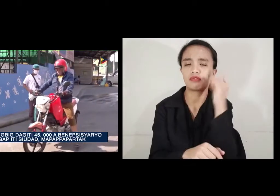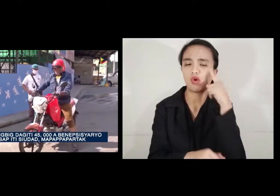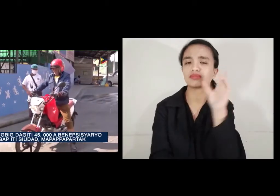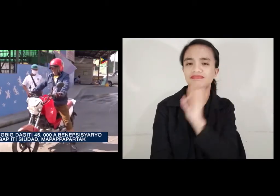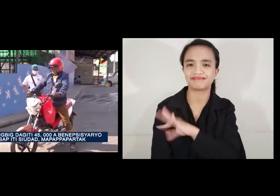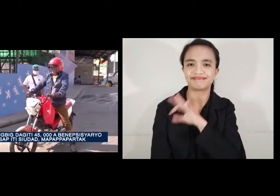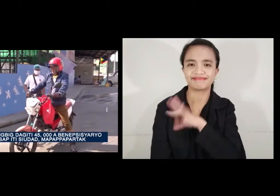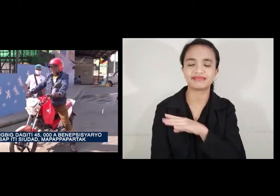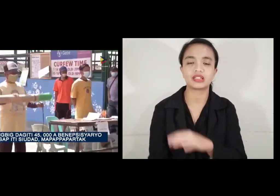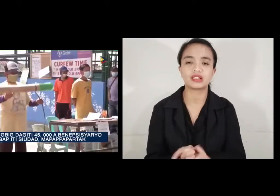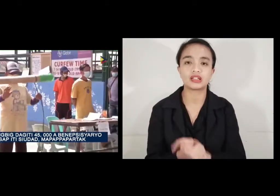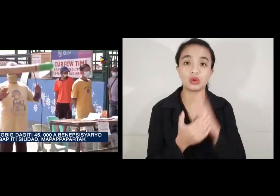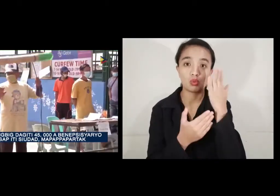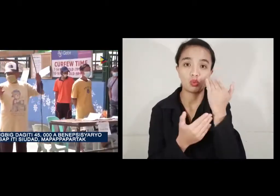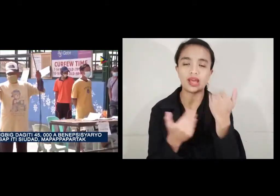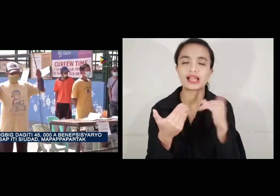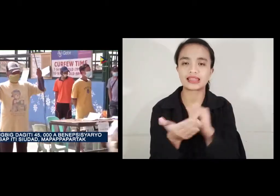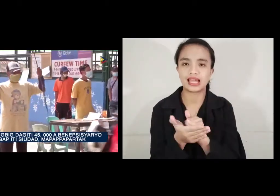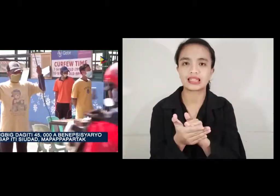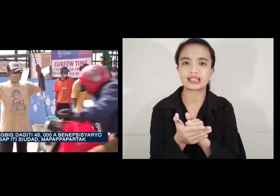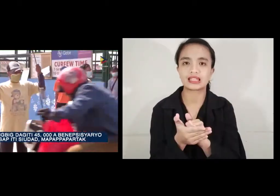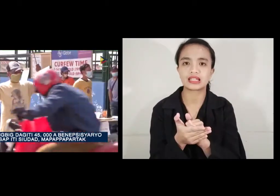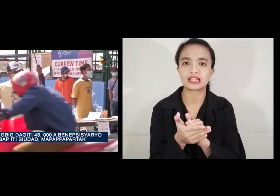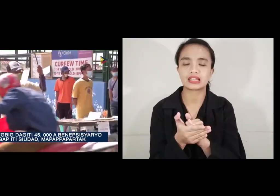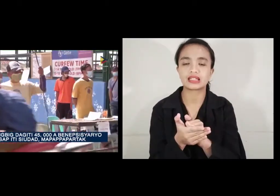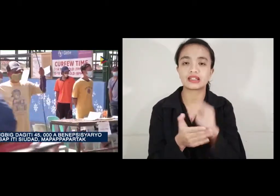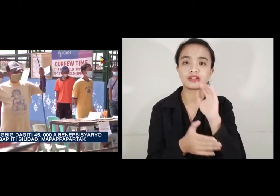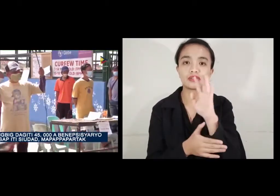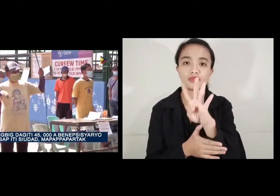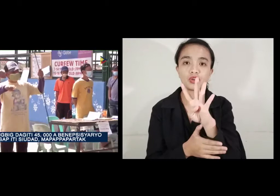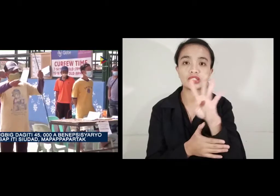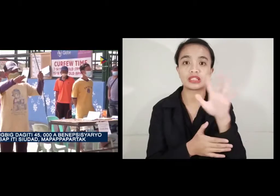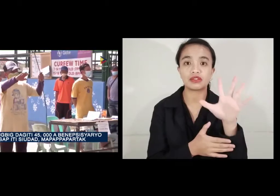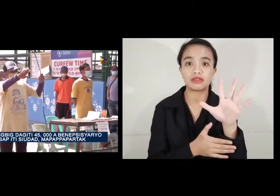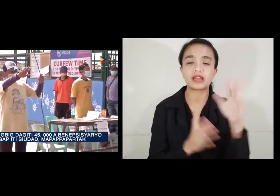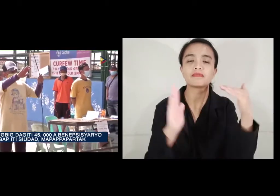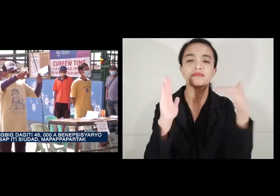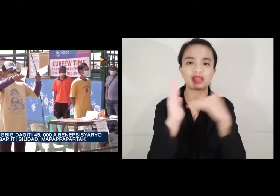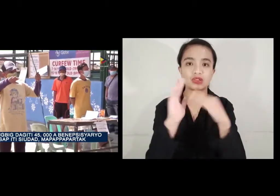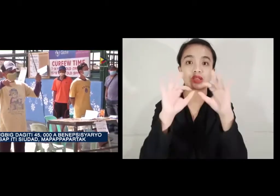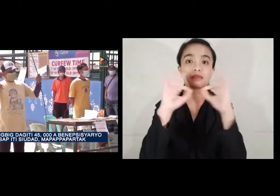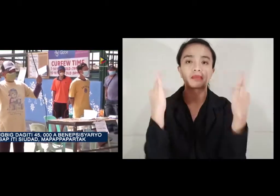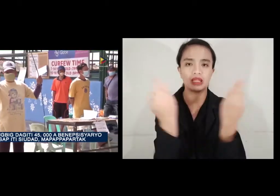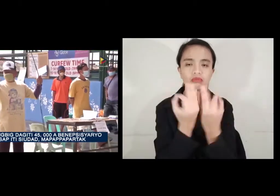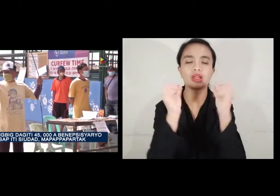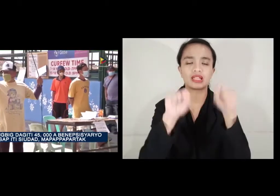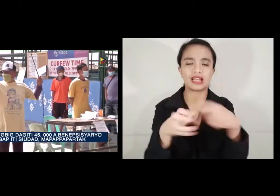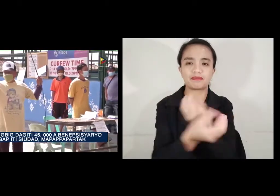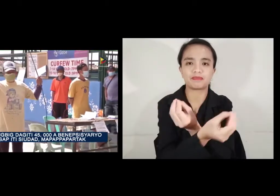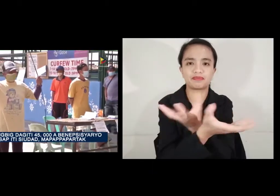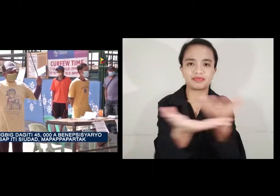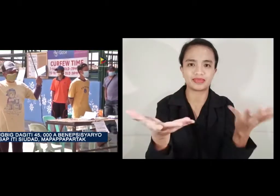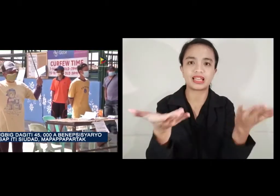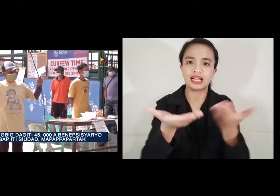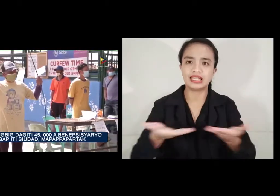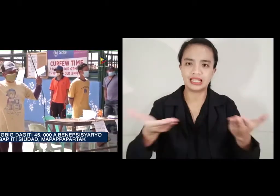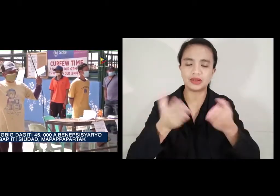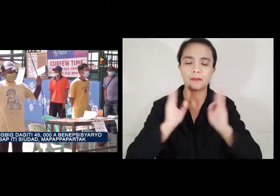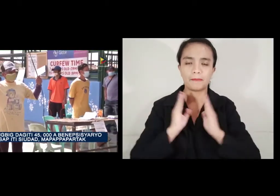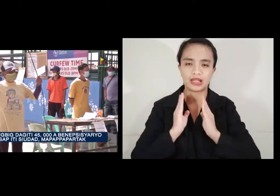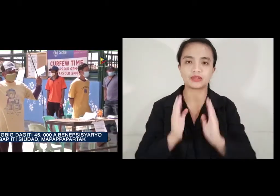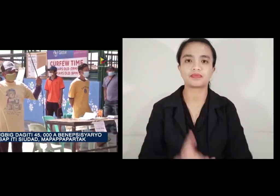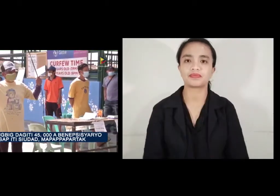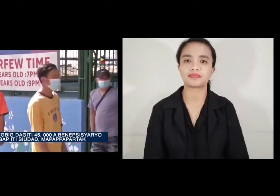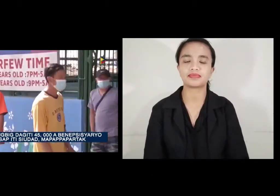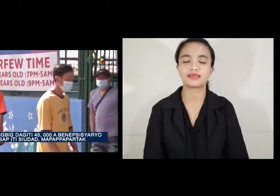panangawat kadagiti benepisyo da, tadumanon iti pakabuklan nga upatapulo ket 5,000 a pamilya ti maipayan daytoy